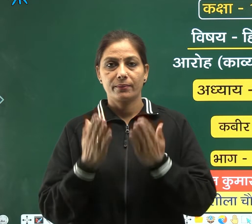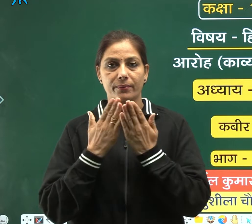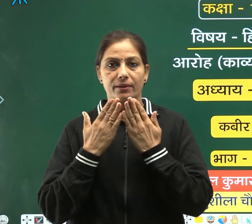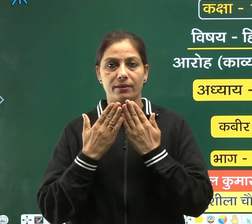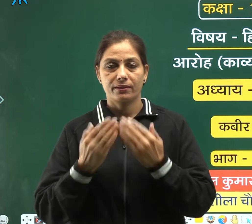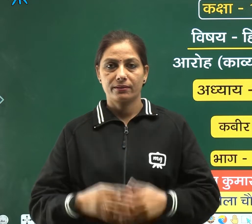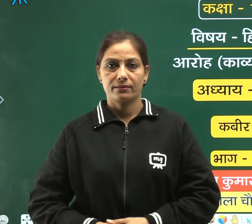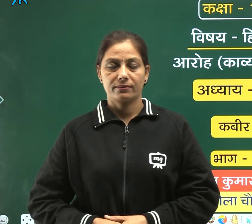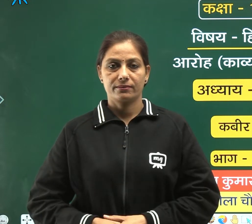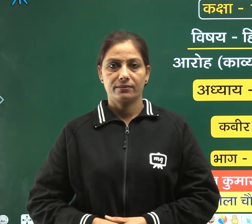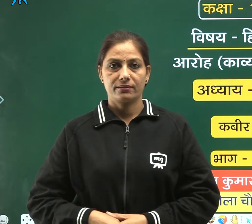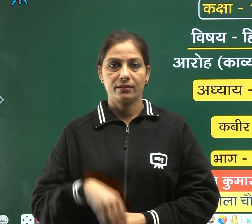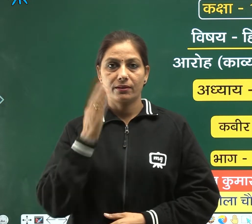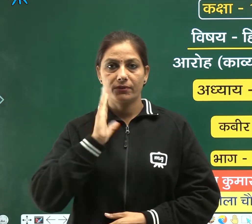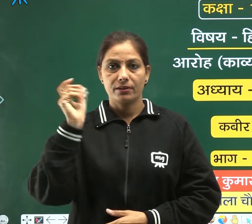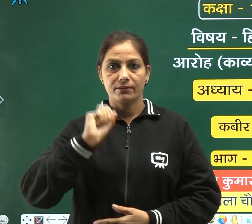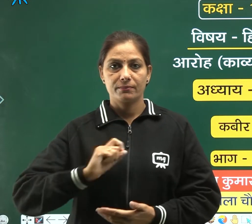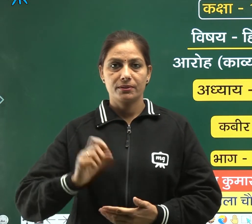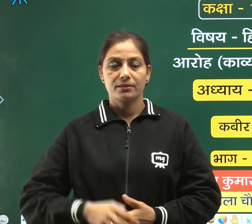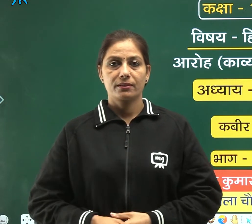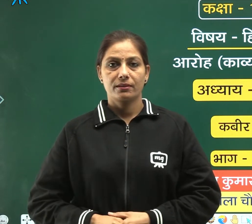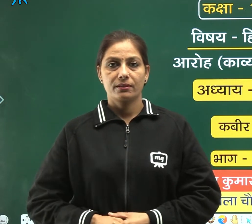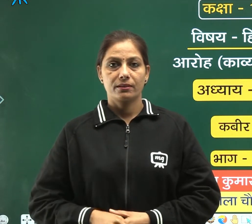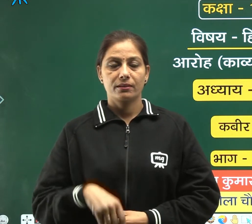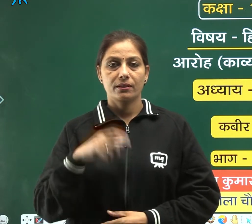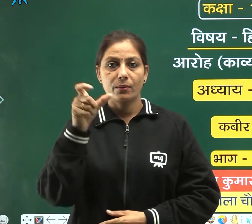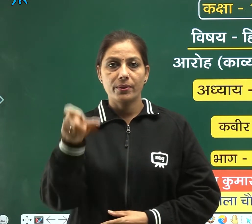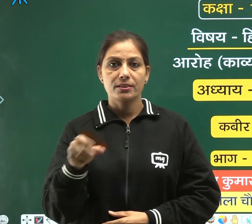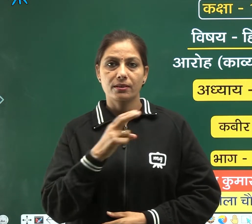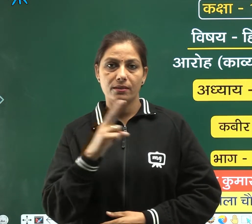पढ़ेंगे। कवि है कबीर।